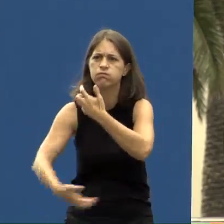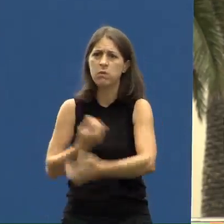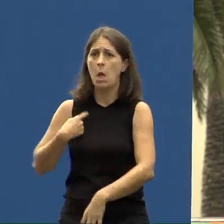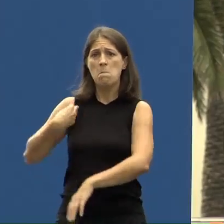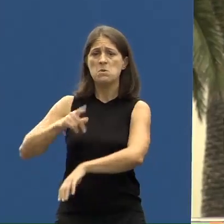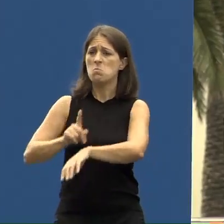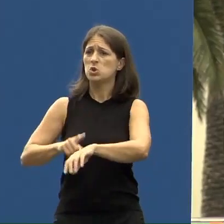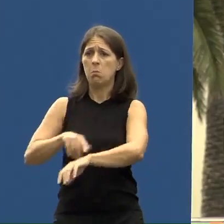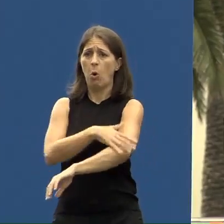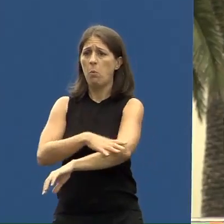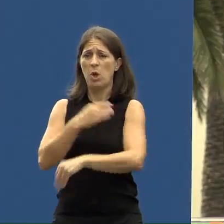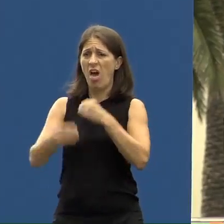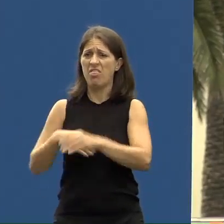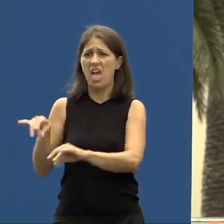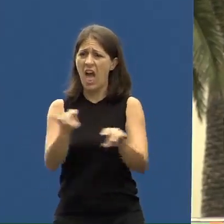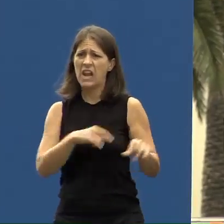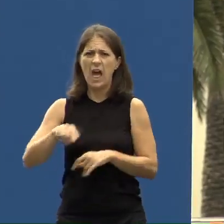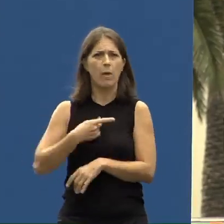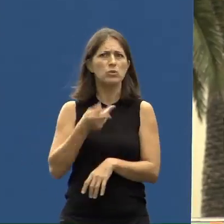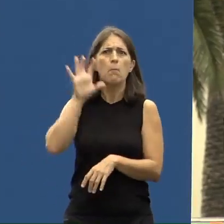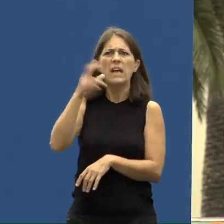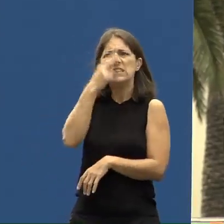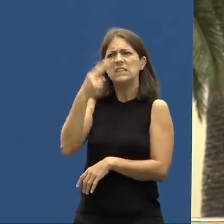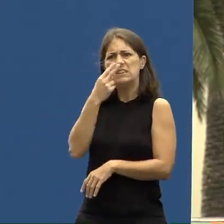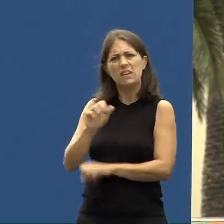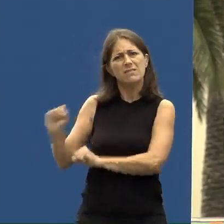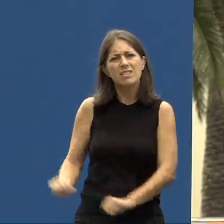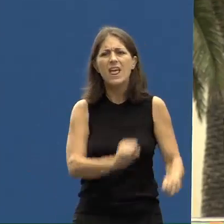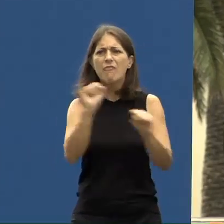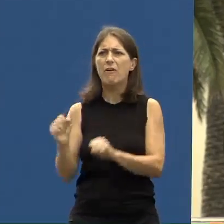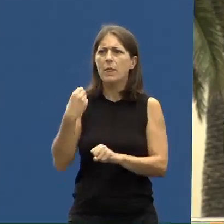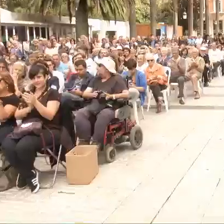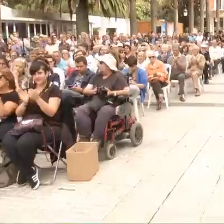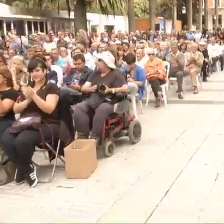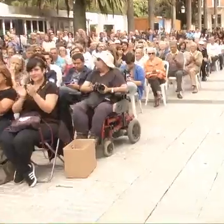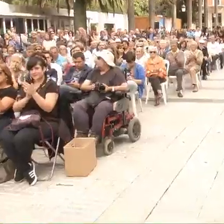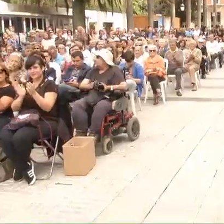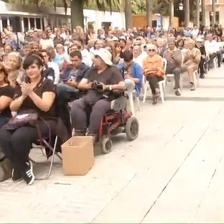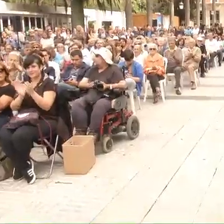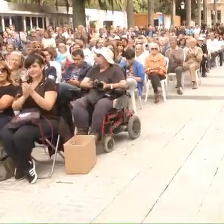seu país, algo tan normal como iso, defender os intereses do seu país.